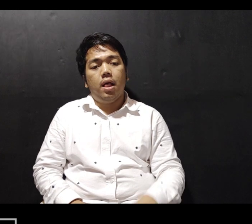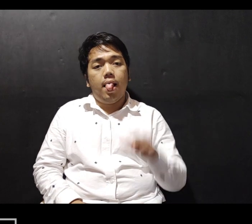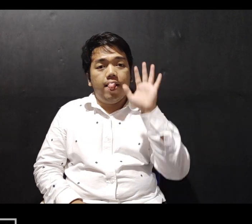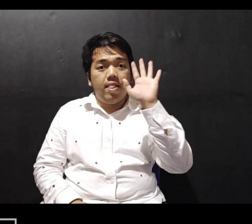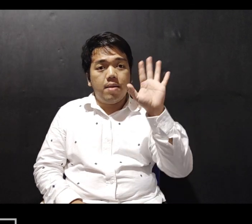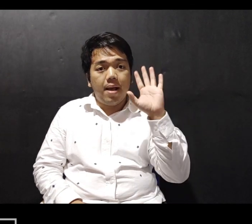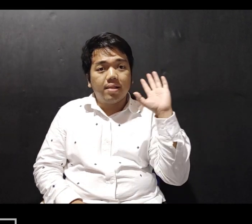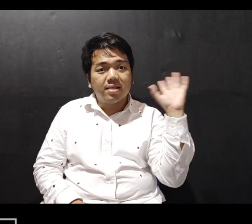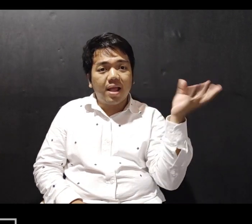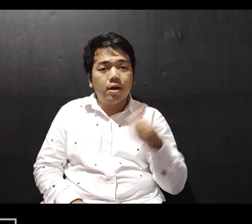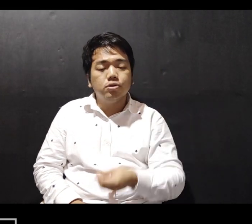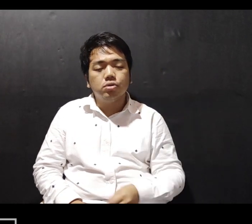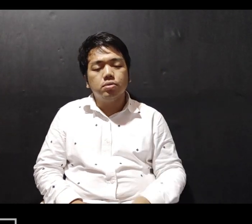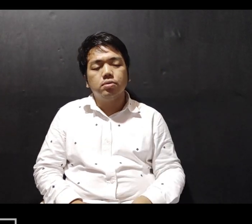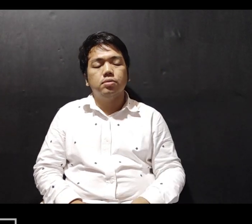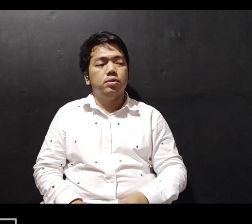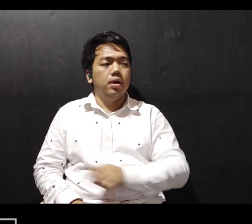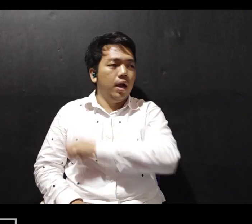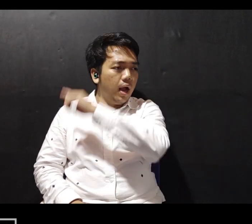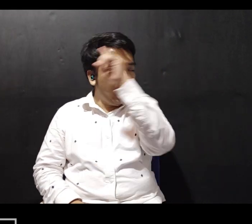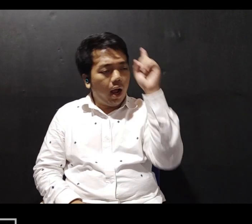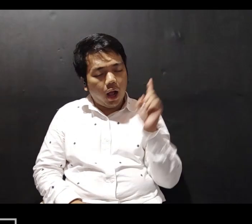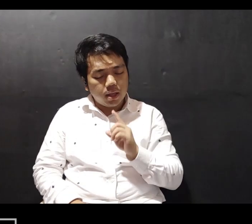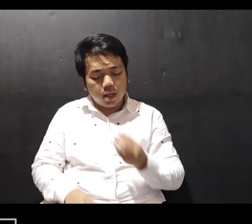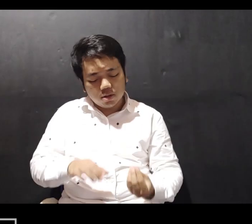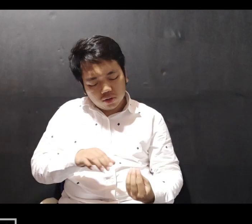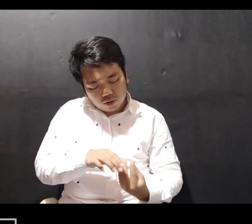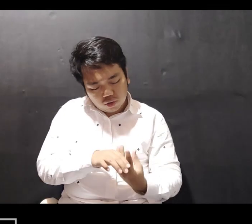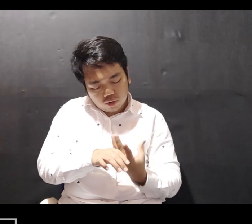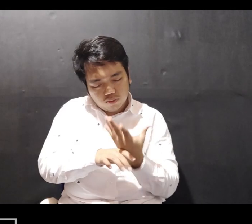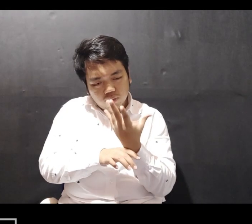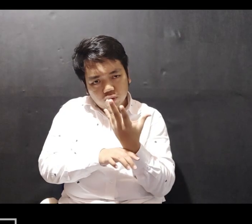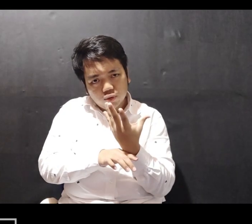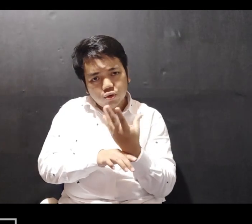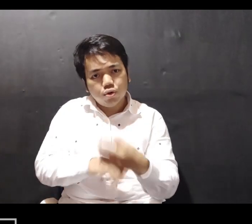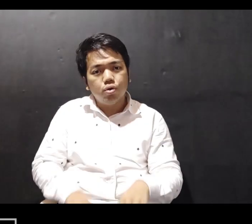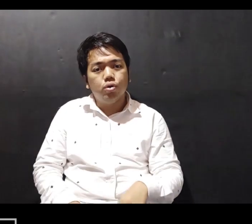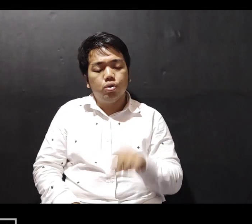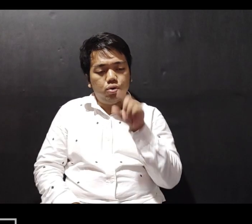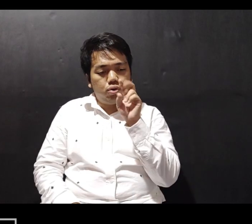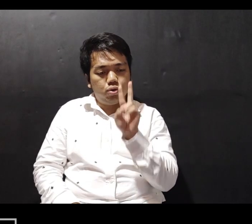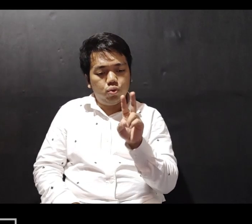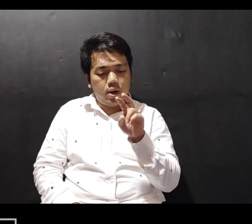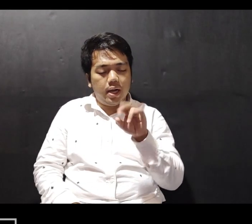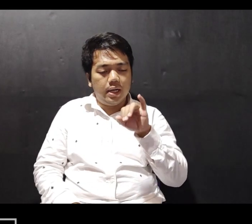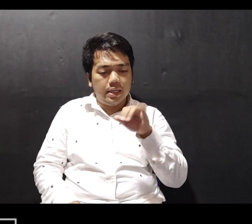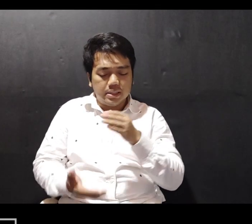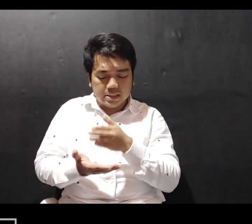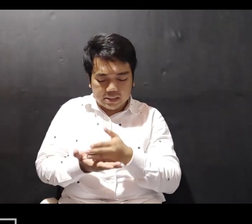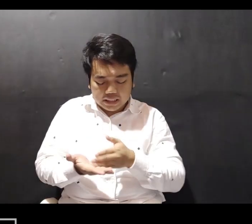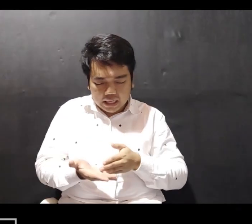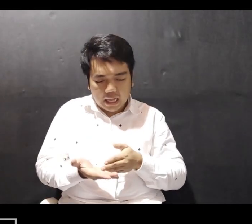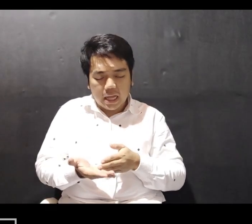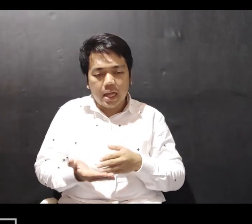ditanam, pertumbuhan yang paling kelihatan hanya adalah bambu itu akan bertumbuh setinggi 2,5